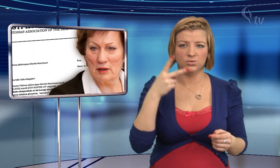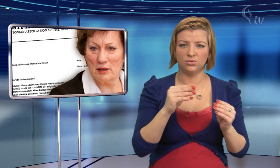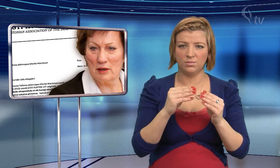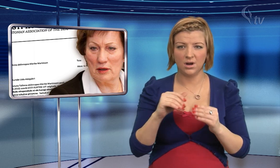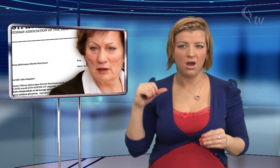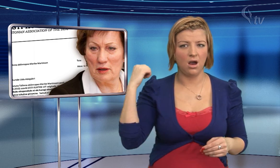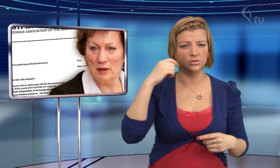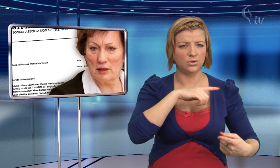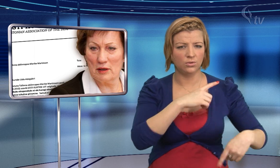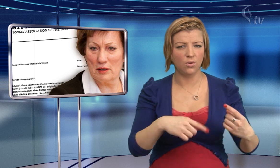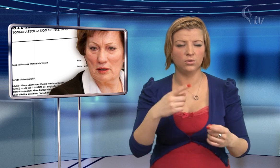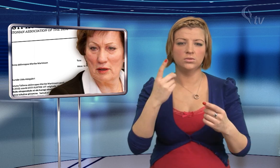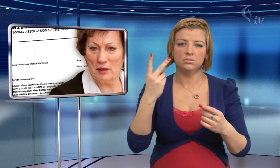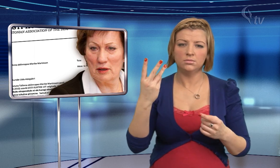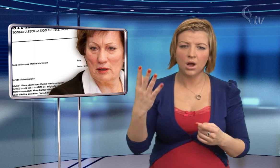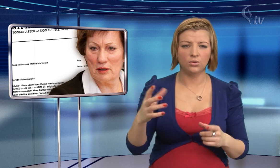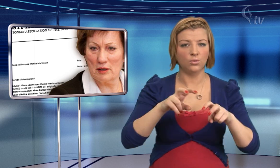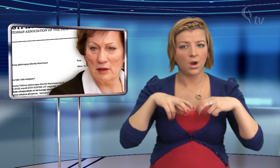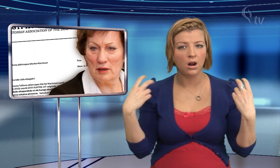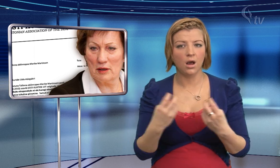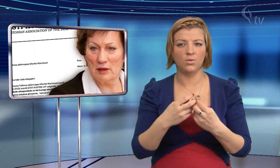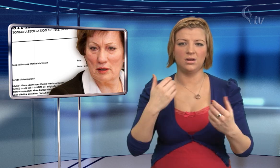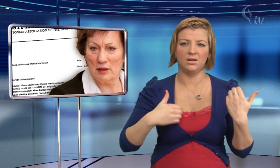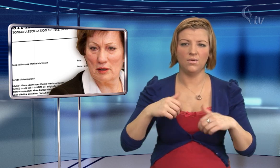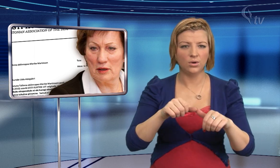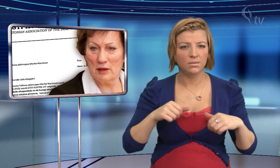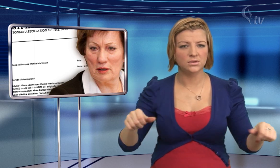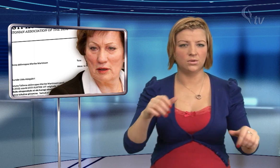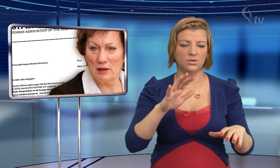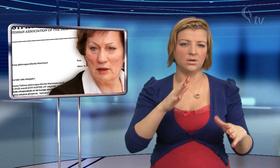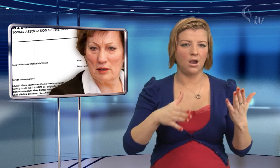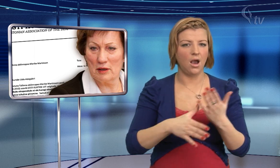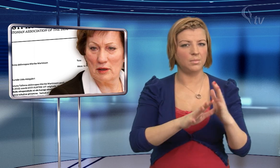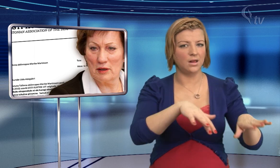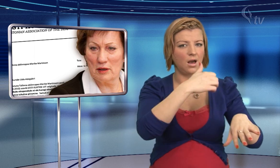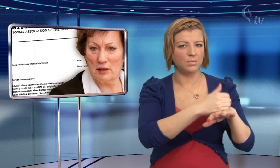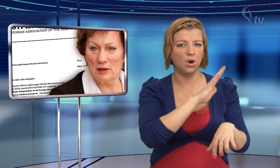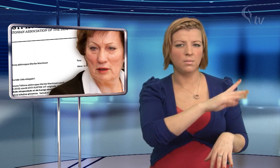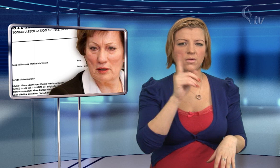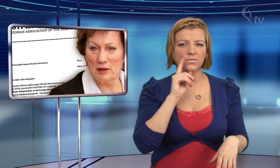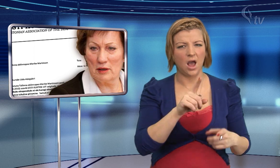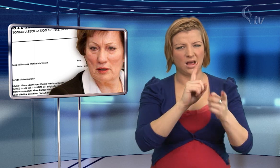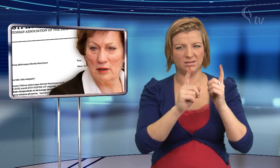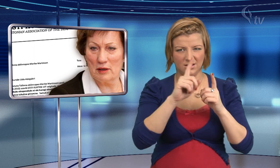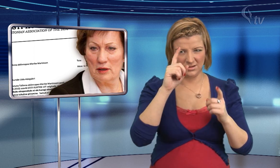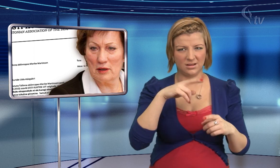juhtisime 2010. Aasta jooksul paaril korral nii ümarlauas kui invakomissionis, tähelepanu nende väidete